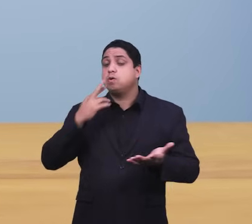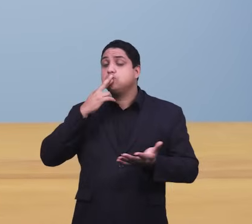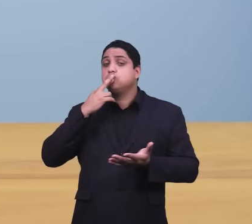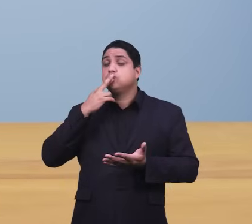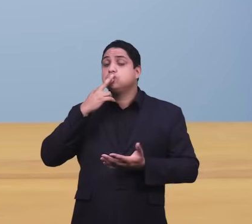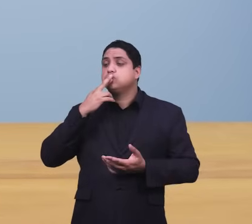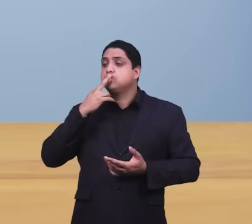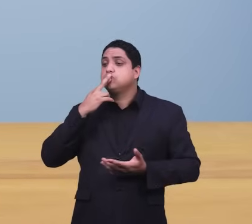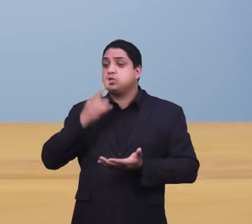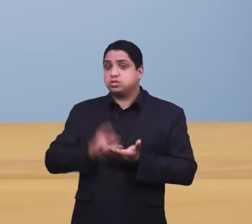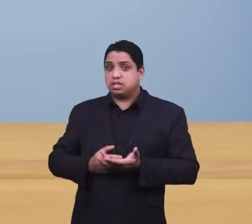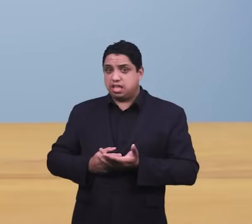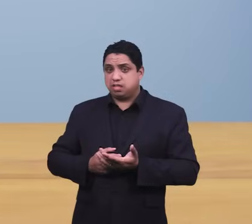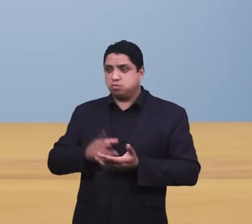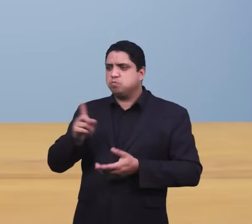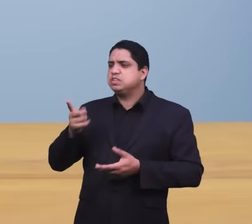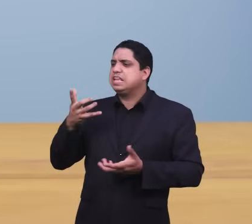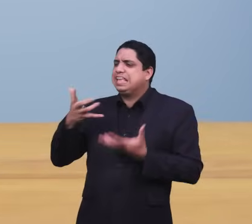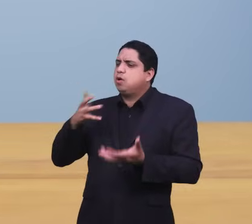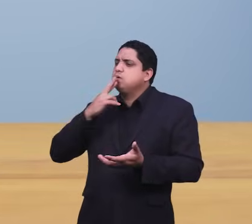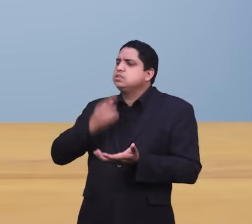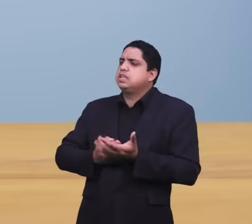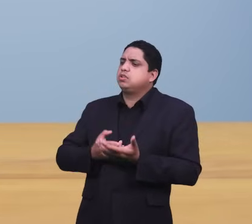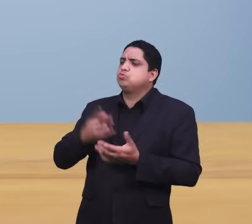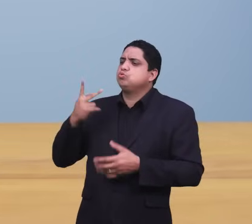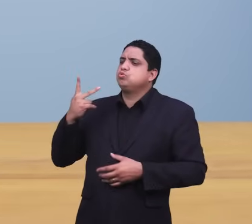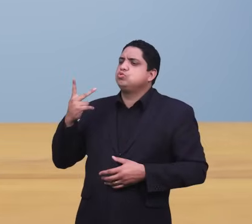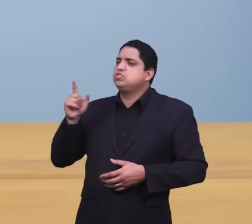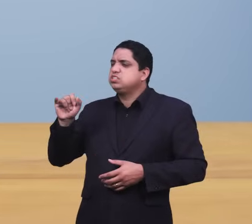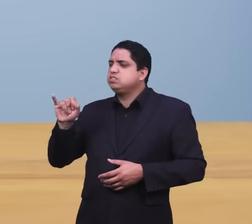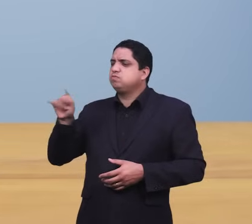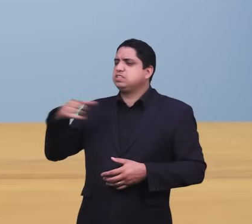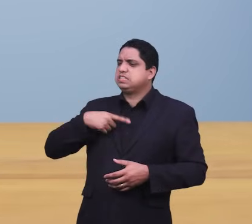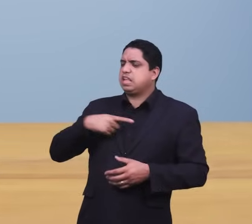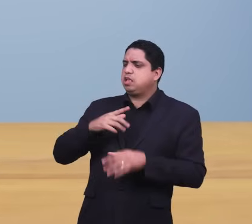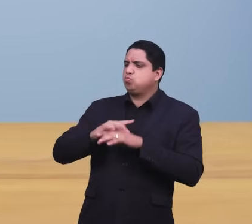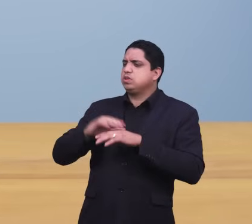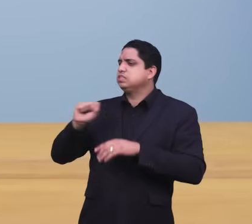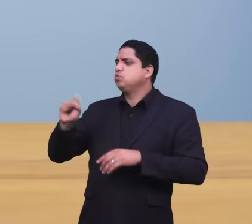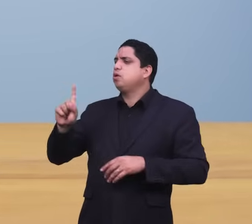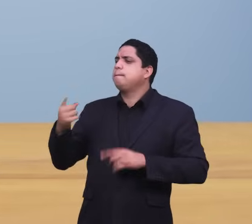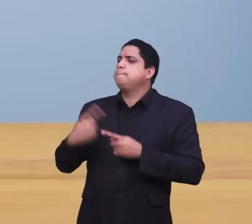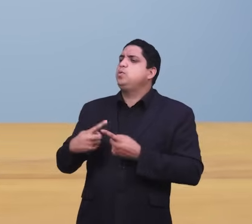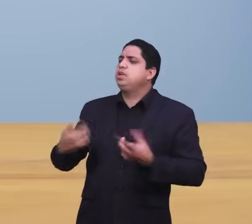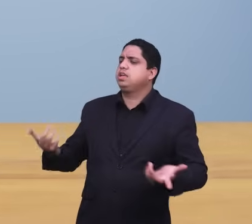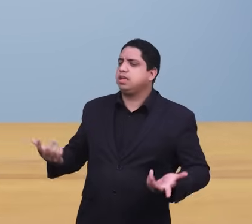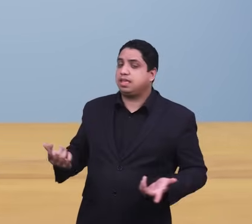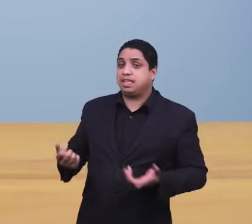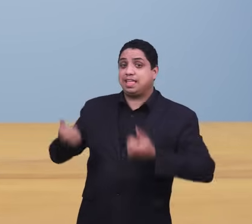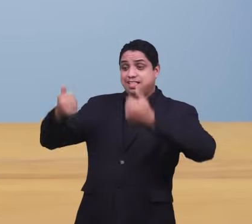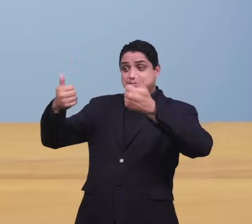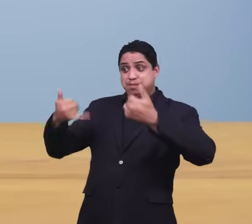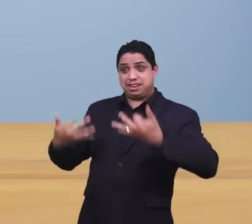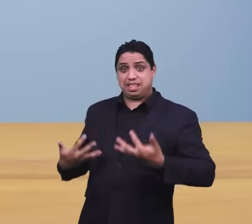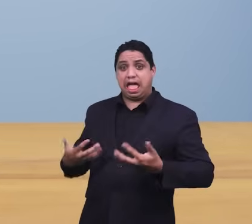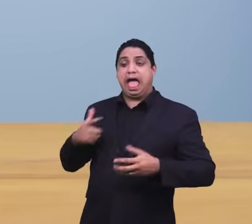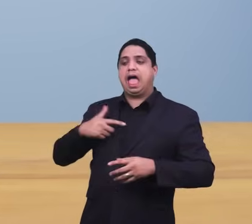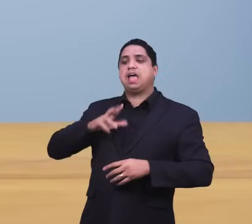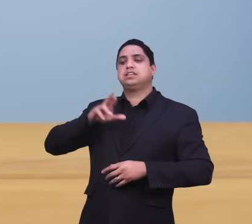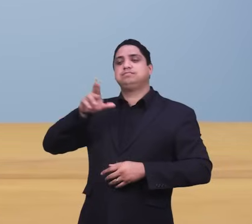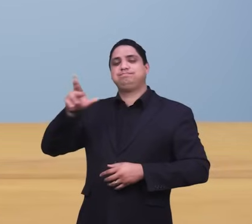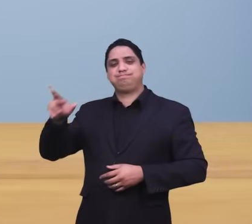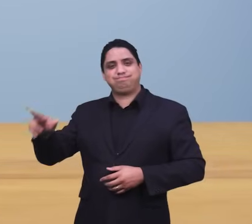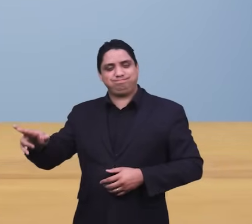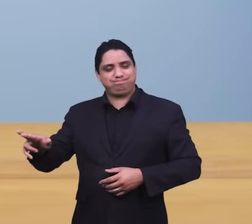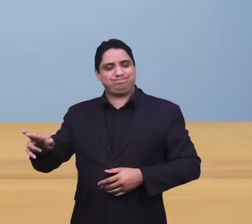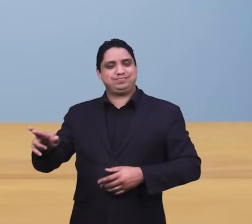muito claro, o processo do diagnóstico vai ser muito difícil para essas pessoas. Então, a vida, que é a